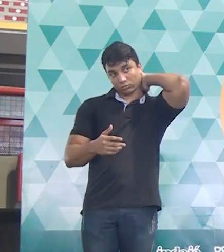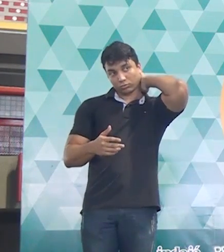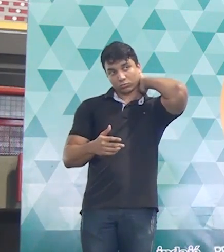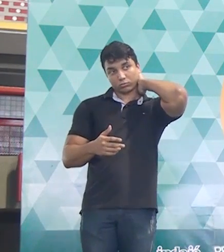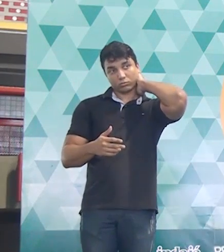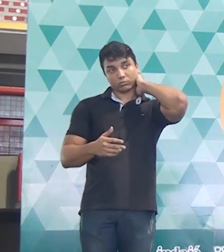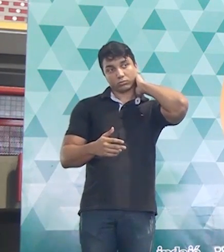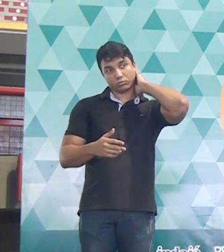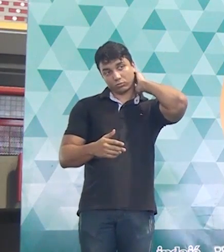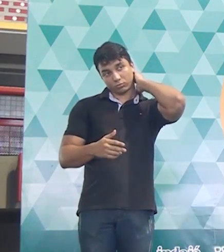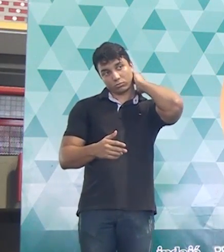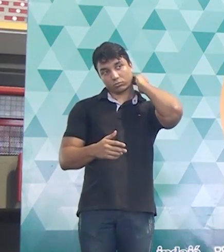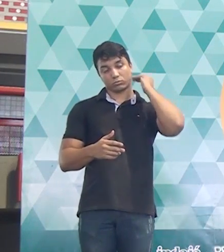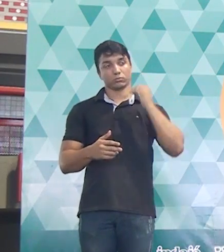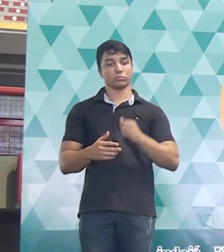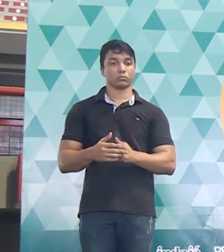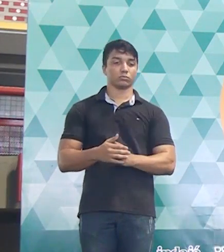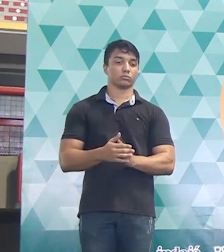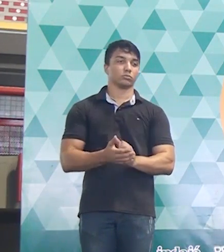B de bola?